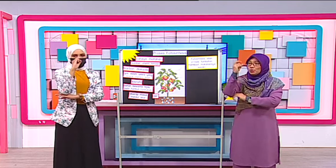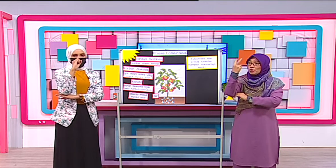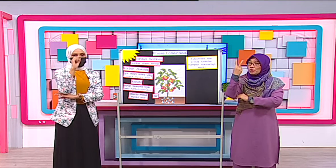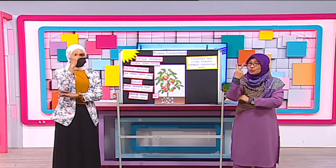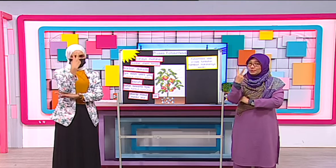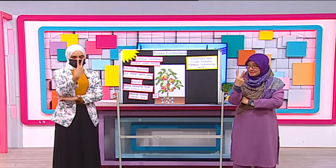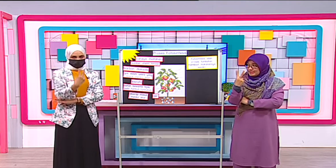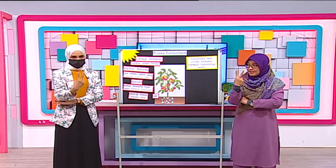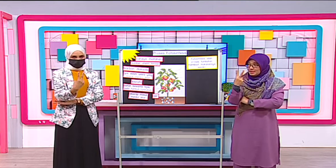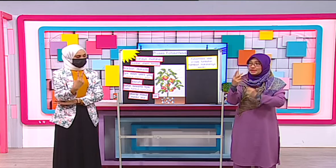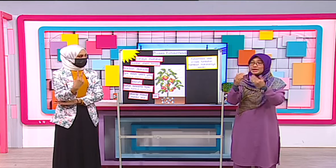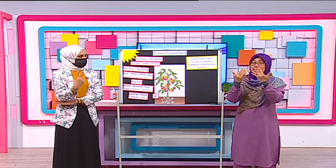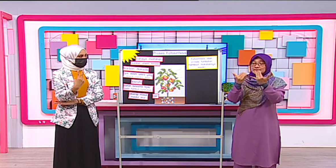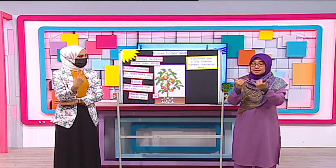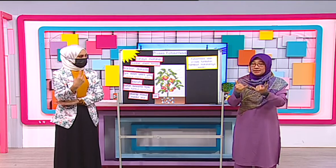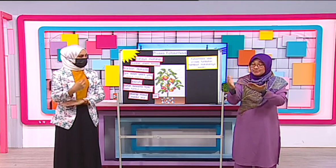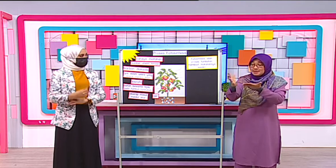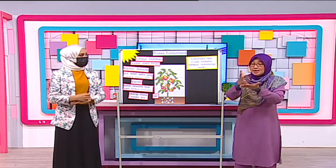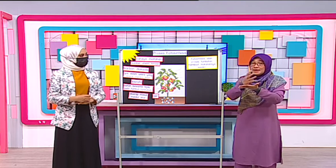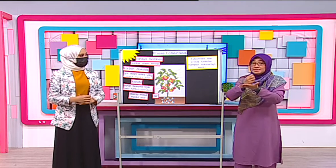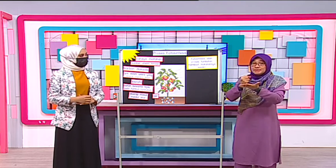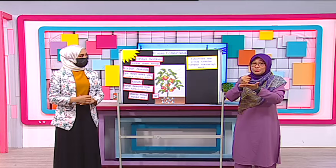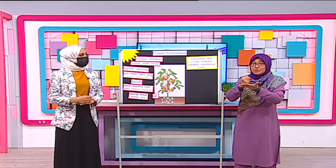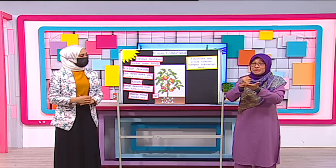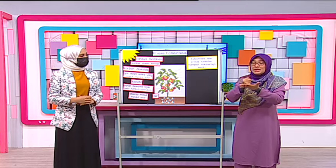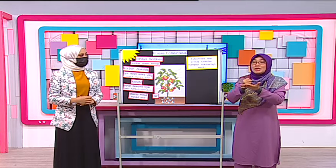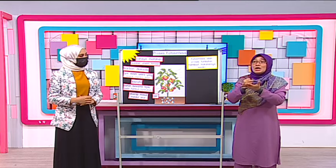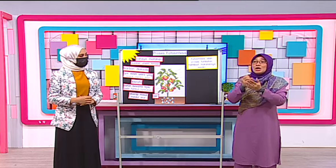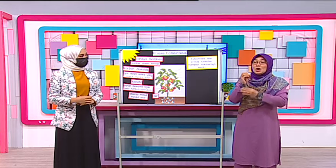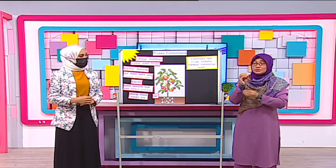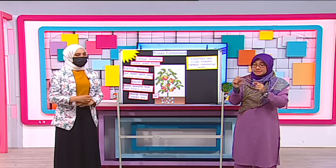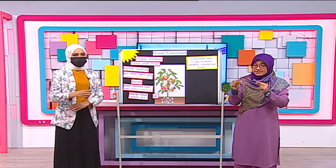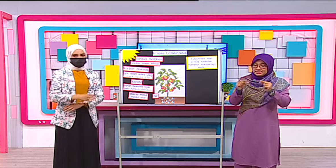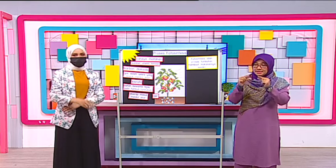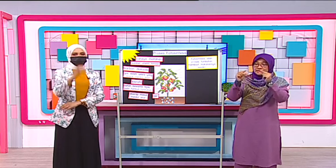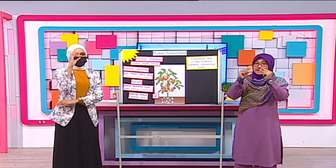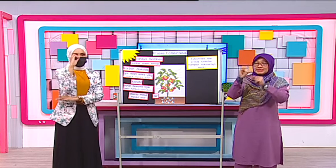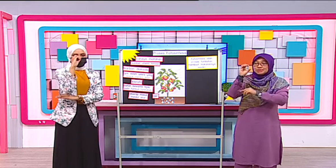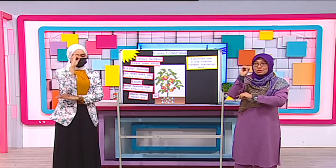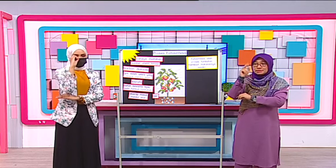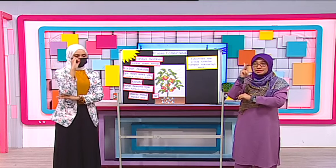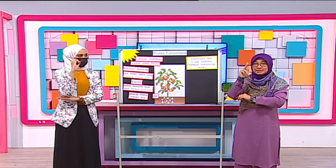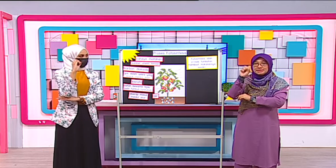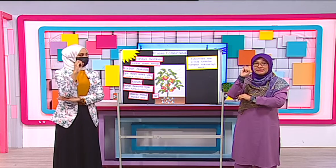dua oke sekarang hasil pula officer gas oksigen